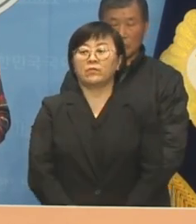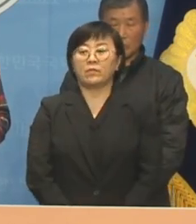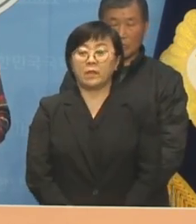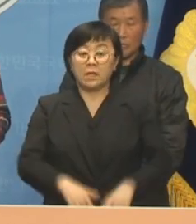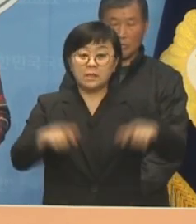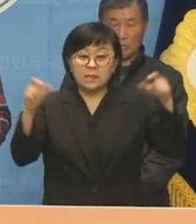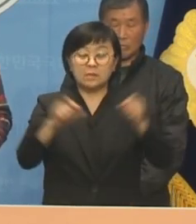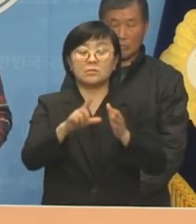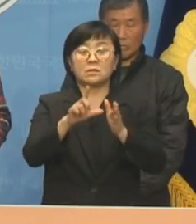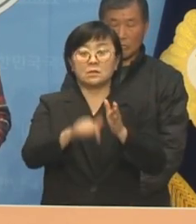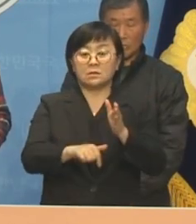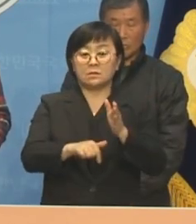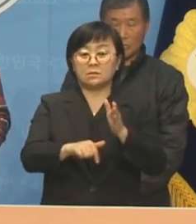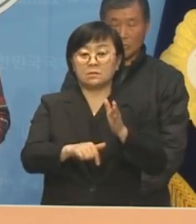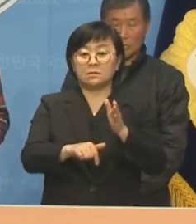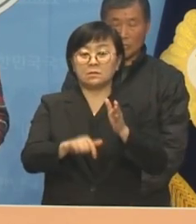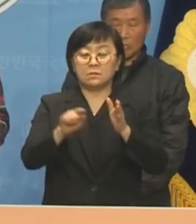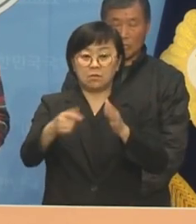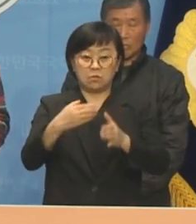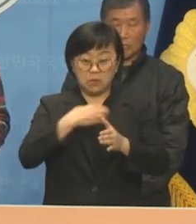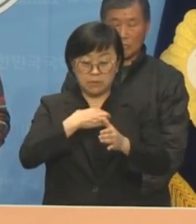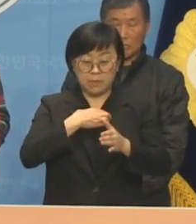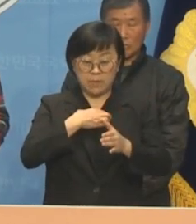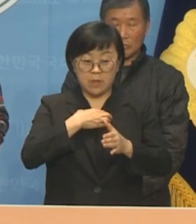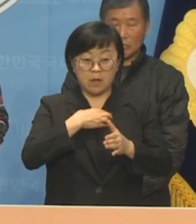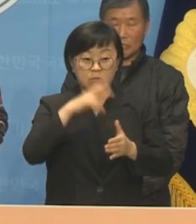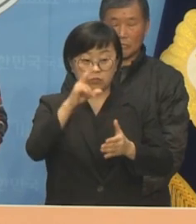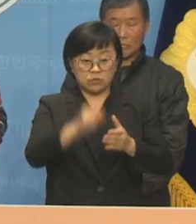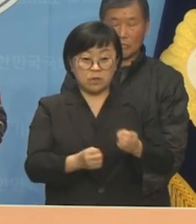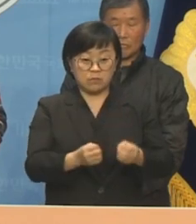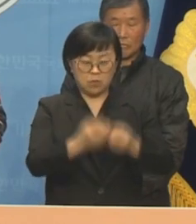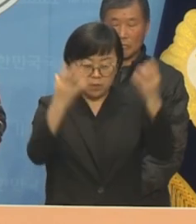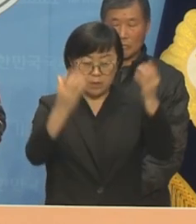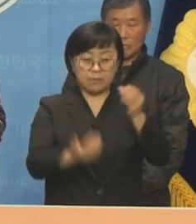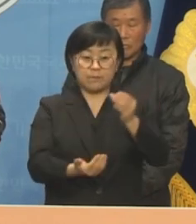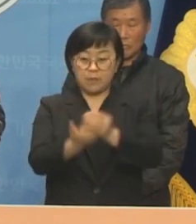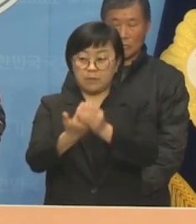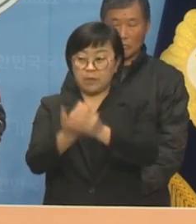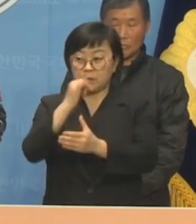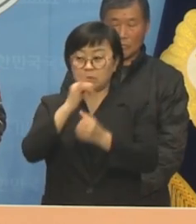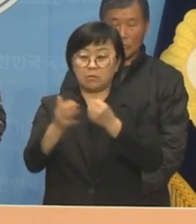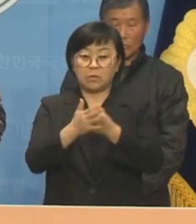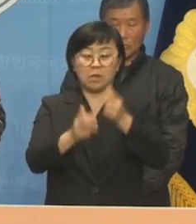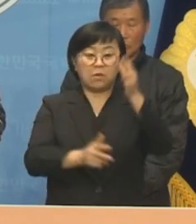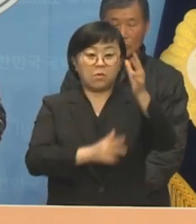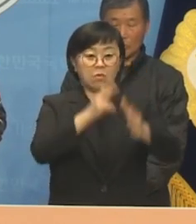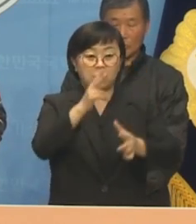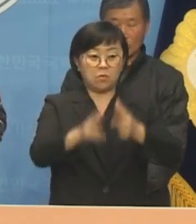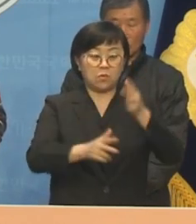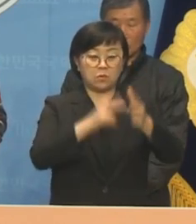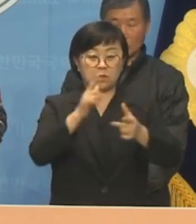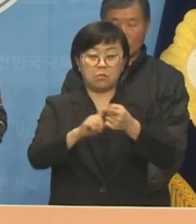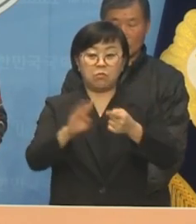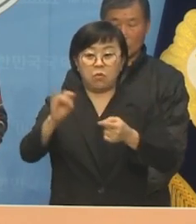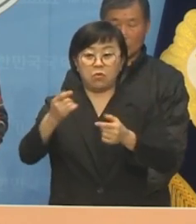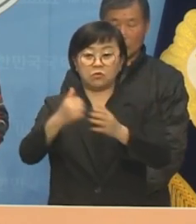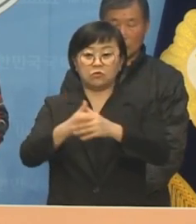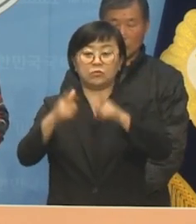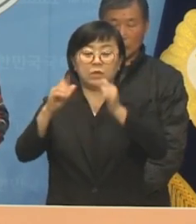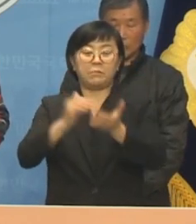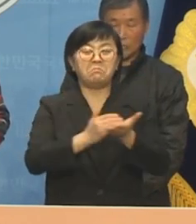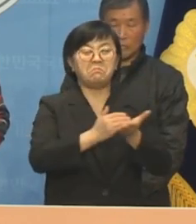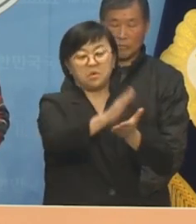짧은 기간에 이렇게 위험한 사고들을 많이 냈고 그래서 결국은 공장 가동 4년 만에 보은에서 주민들에 의해서